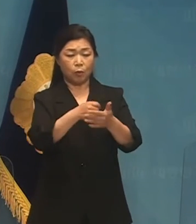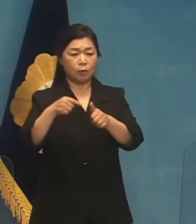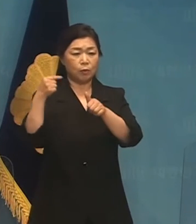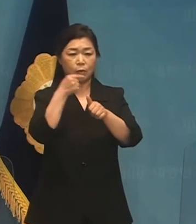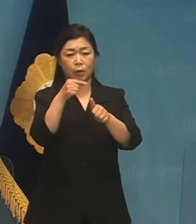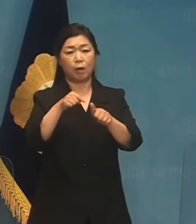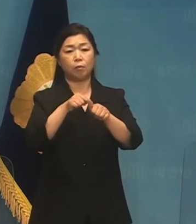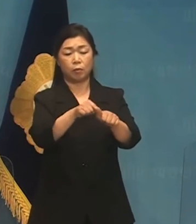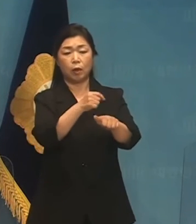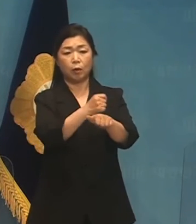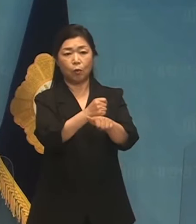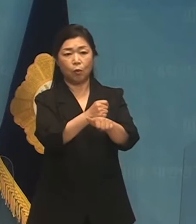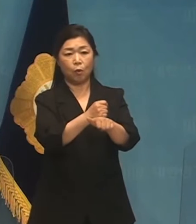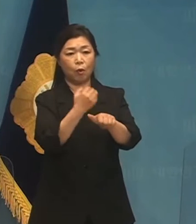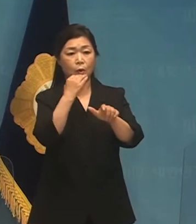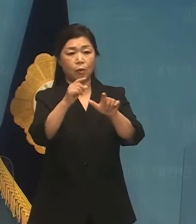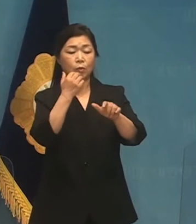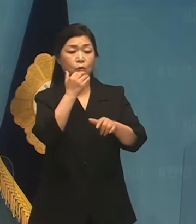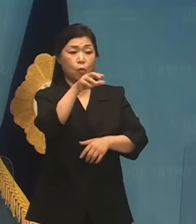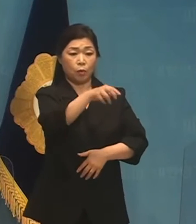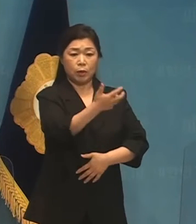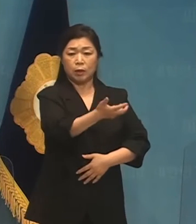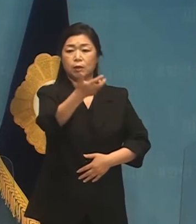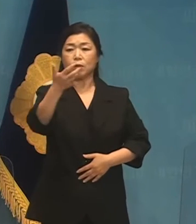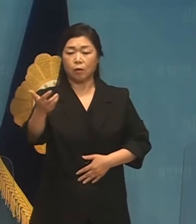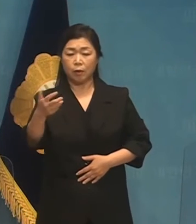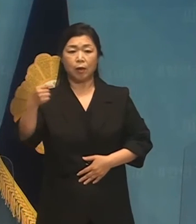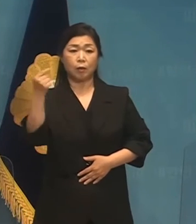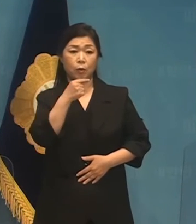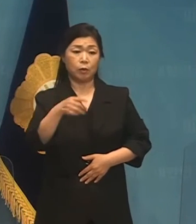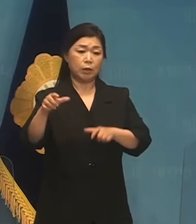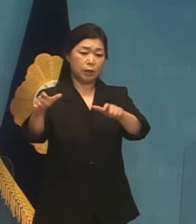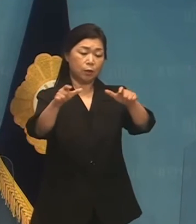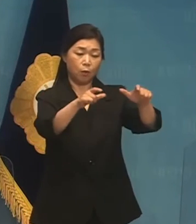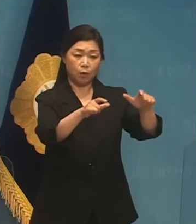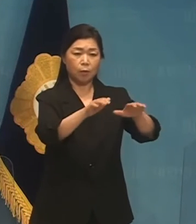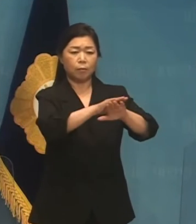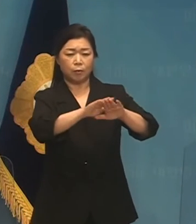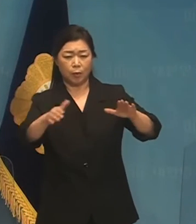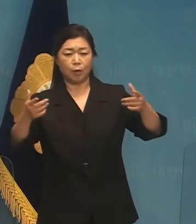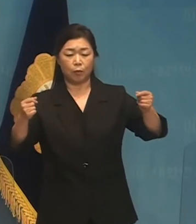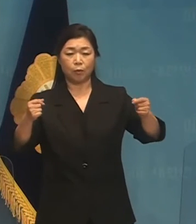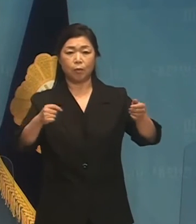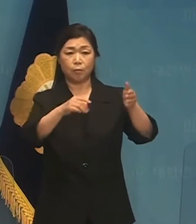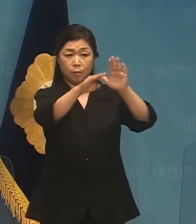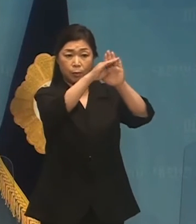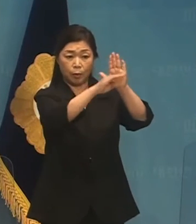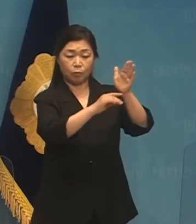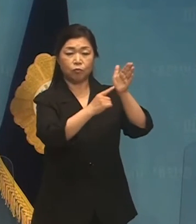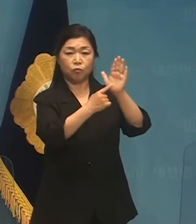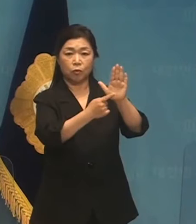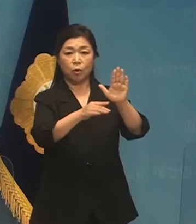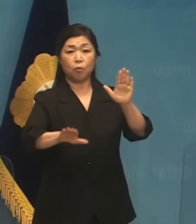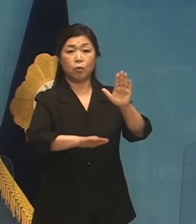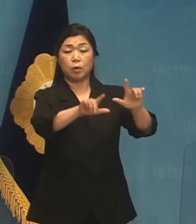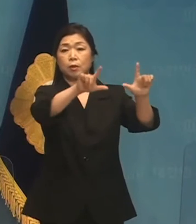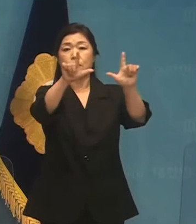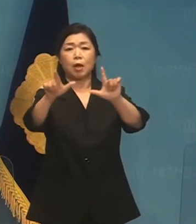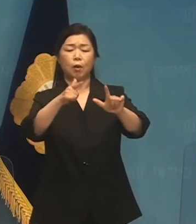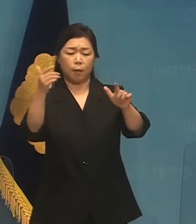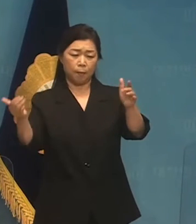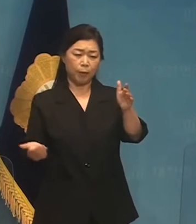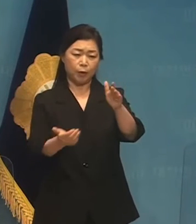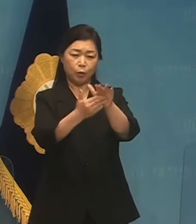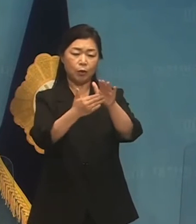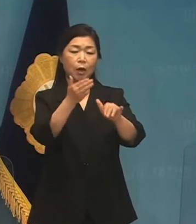강화, 수도 이전 등 강력한 지역 주권 등을 명시하여 우리 사회가 도달해야